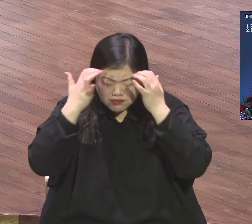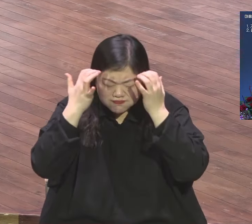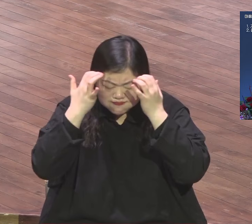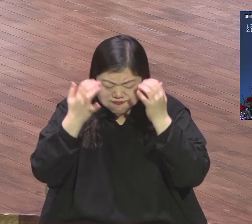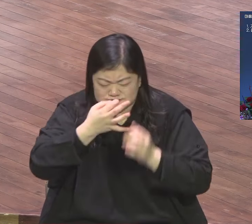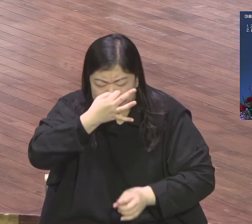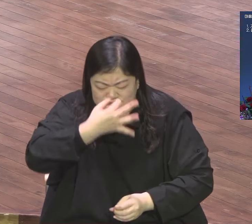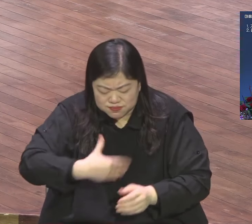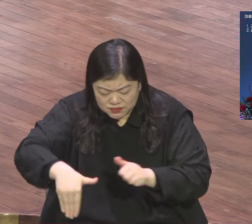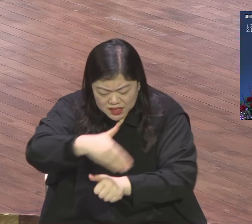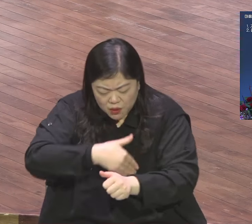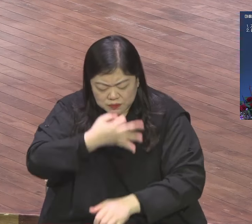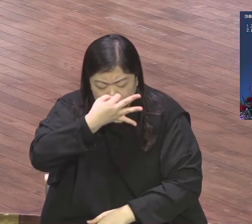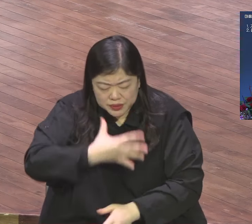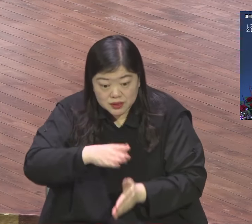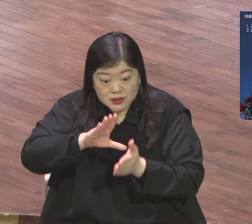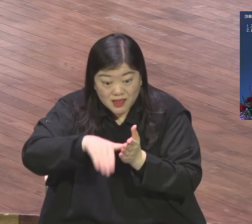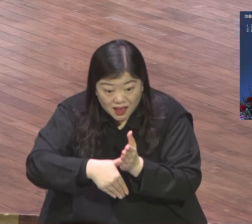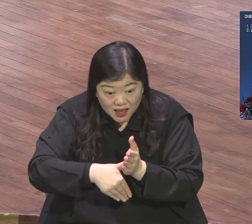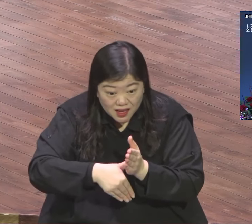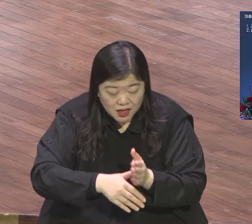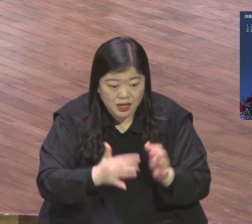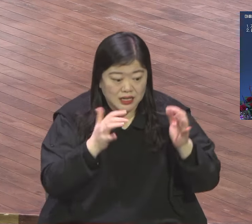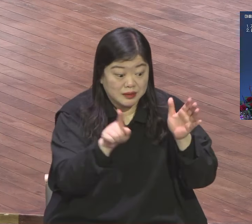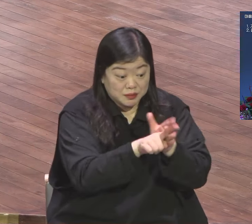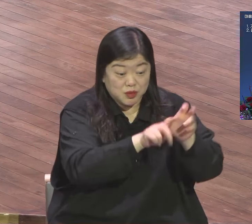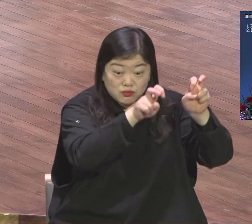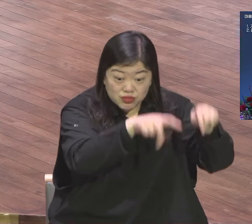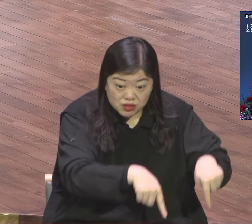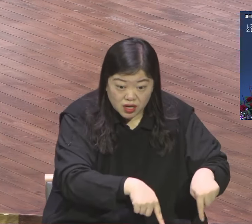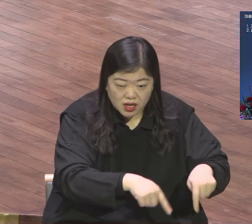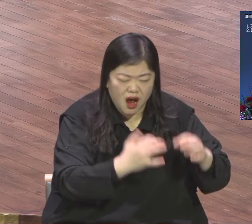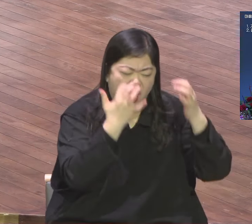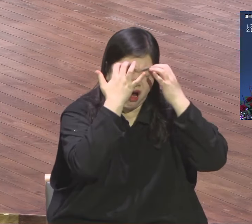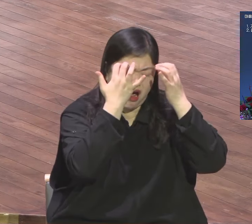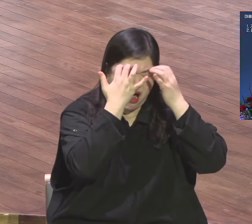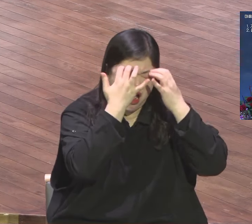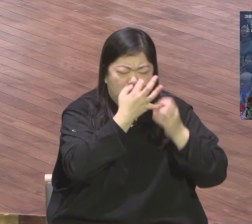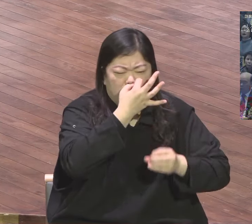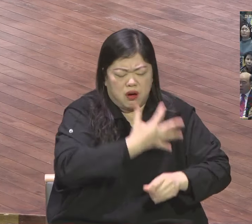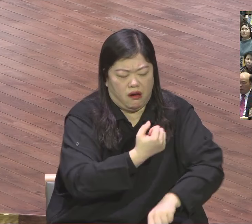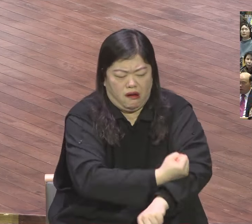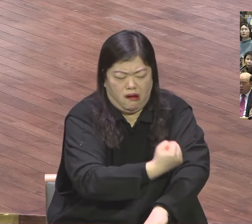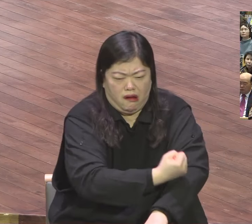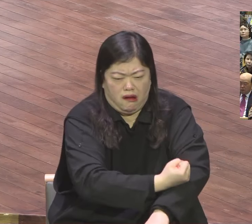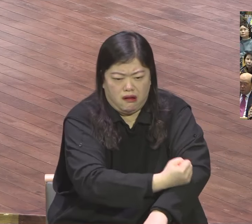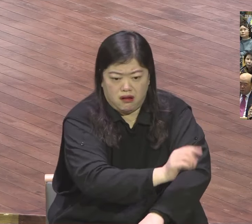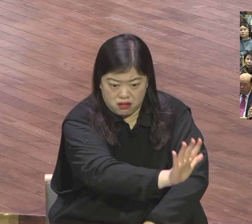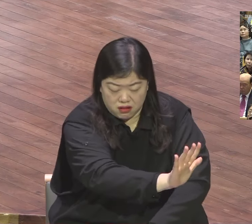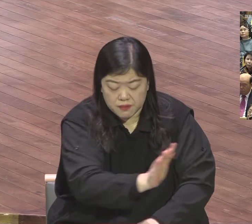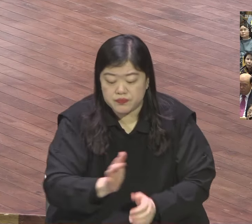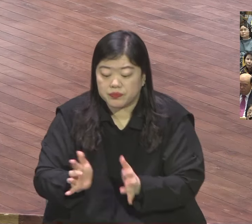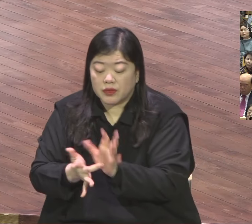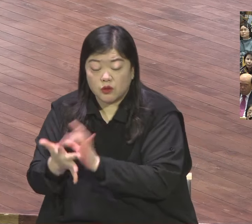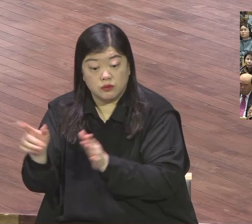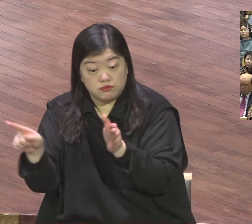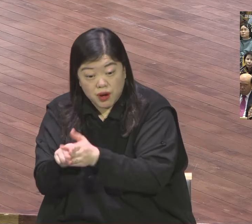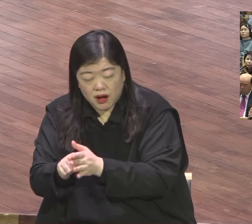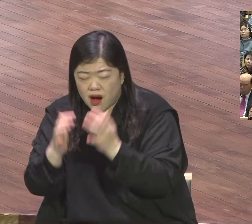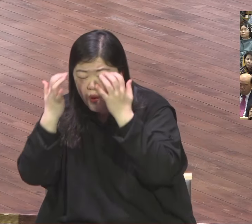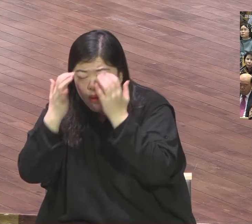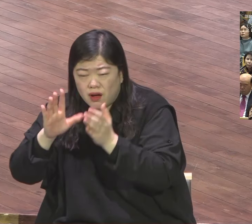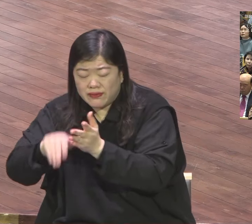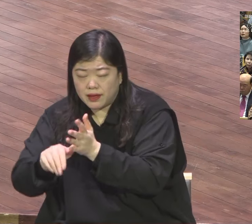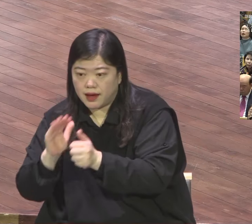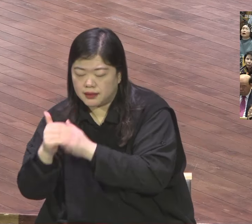속에서도 예수님은 성령으로 여러분과 함께 동행하고 함께 계신다. 이 말은 여러분의 참